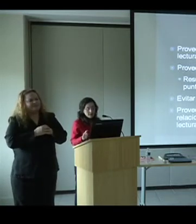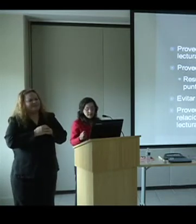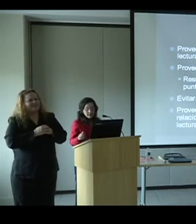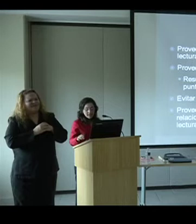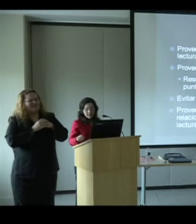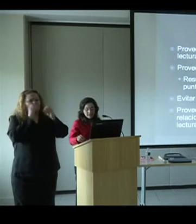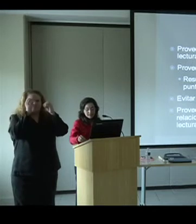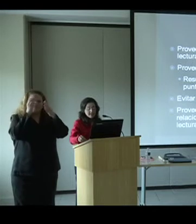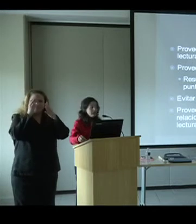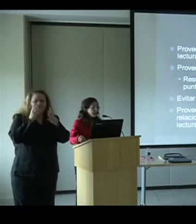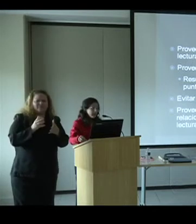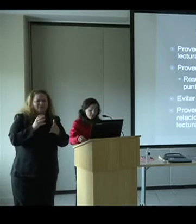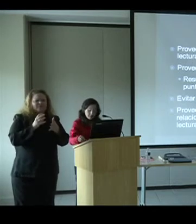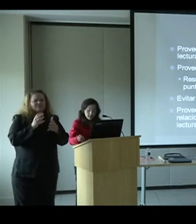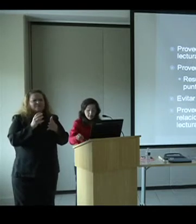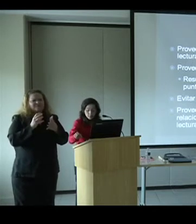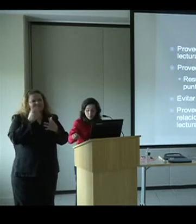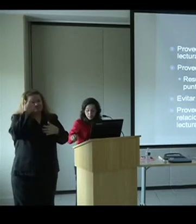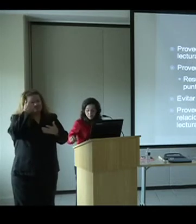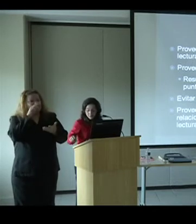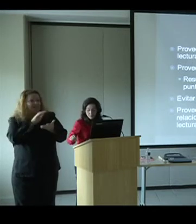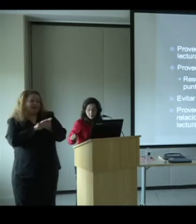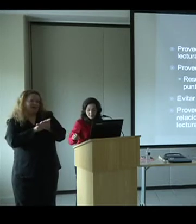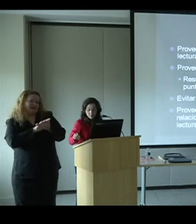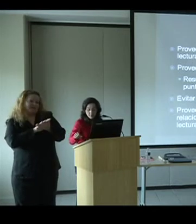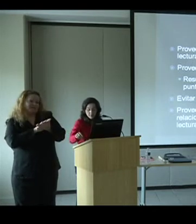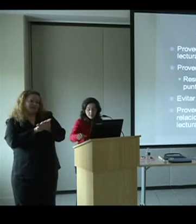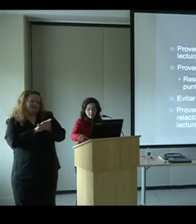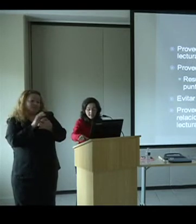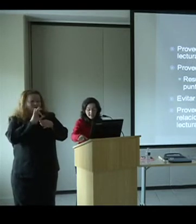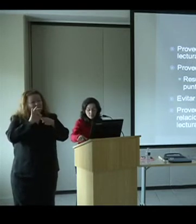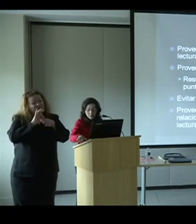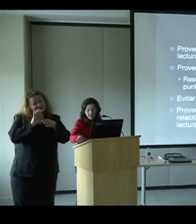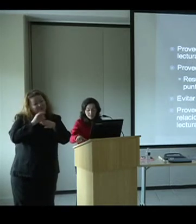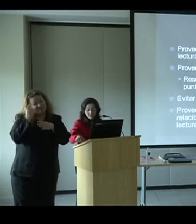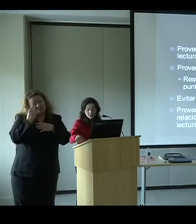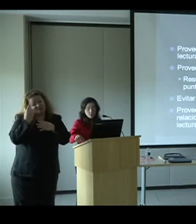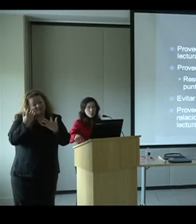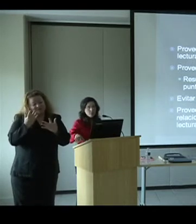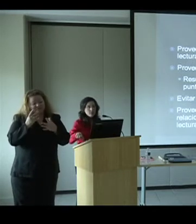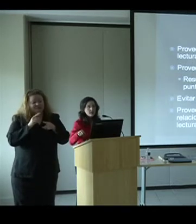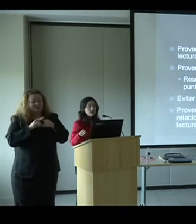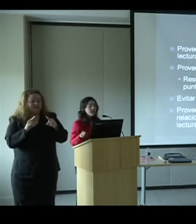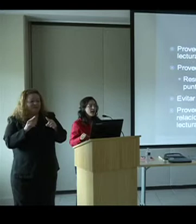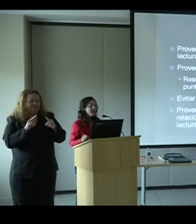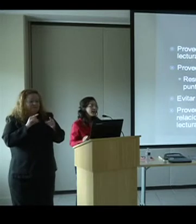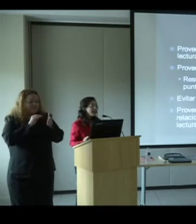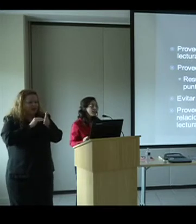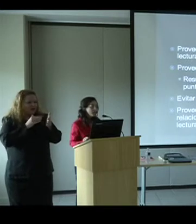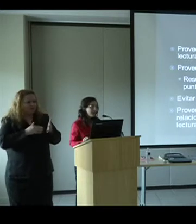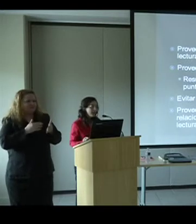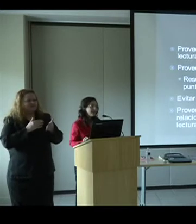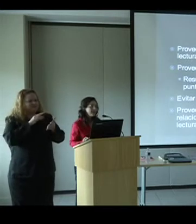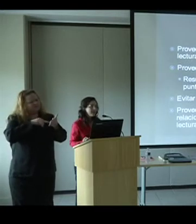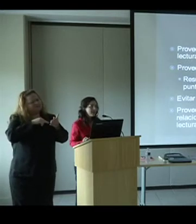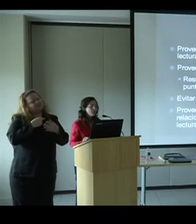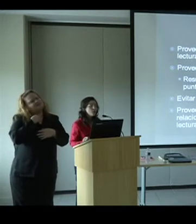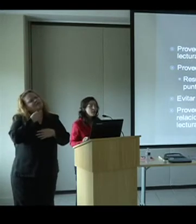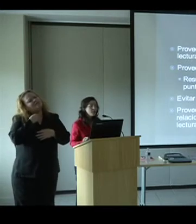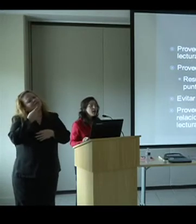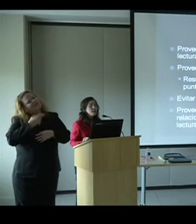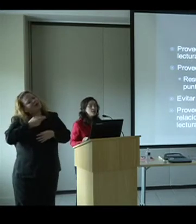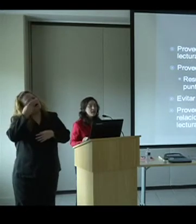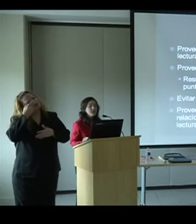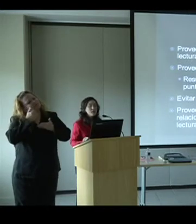profesores y profesoras tienen la creencia y puede resultar en algunos casos Yo no digo que no que exponer al niño a leer en voz alta